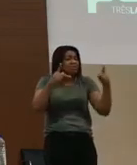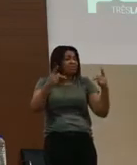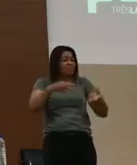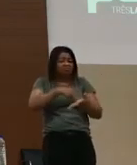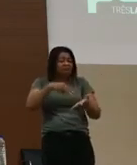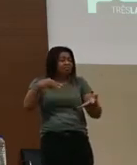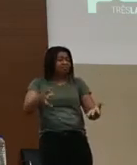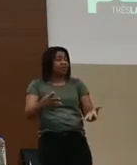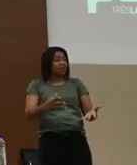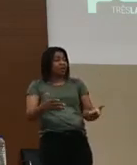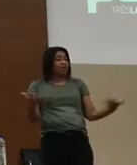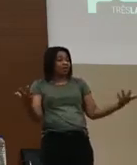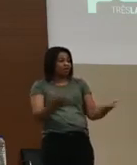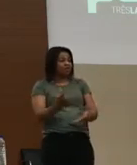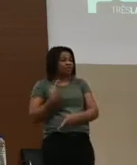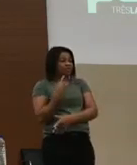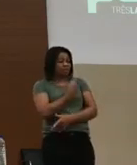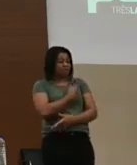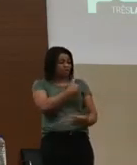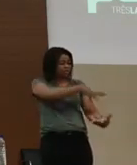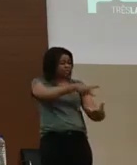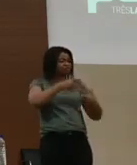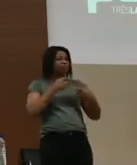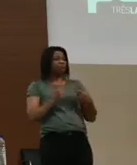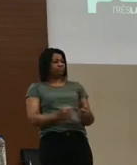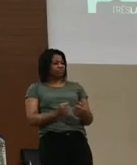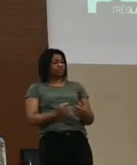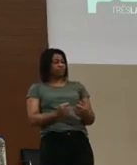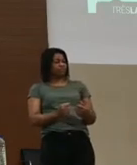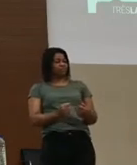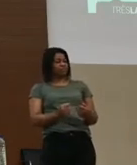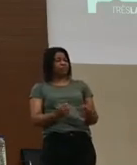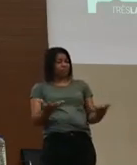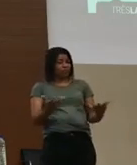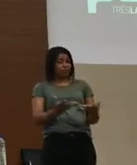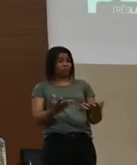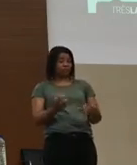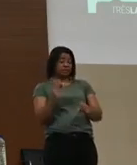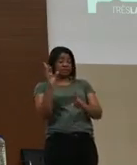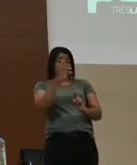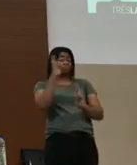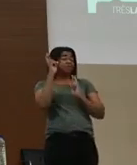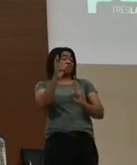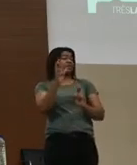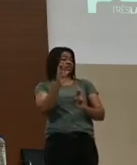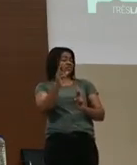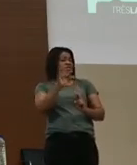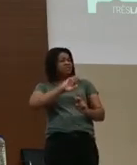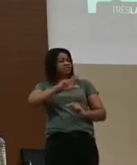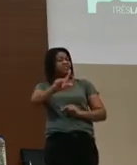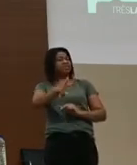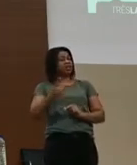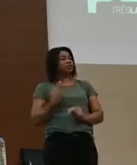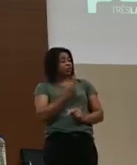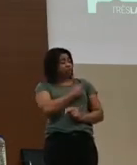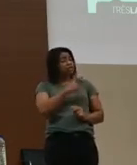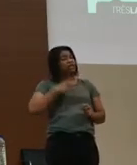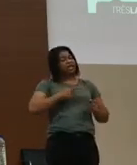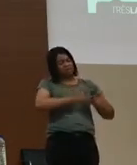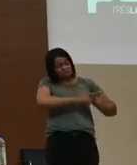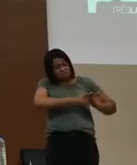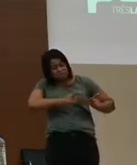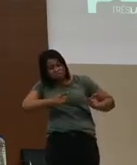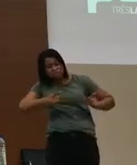hoje, a expectativa de vida do ser humano hoje é maior do que foi em todos os tempos. Então nós temos muito mais tempo de realizar